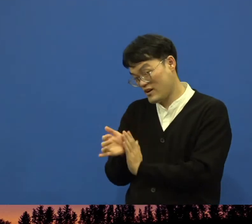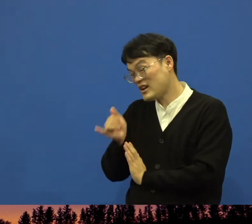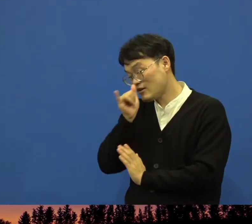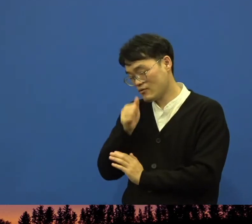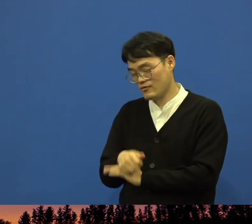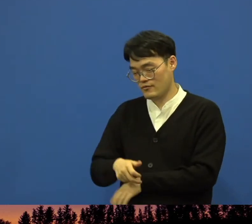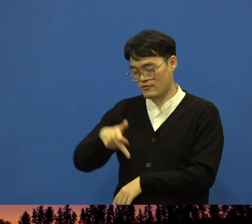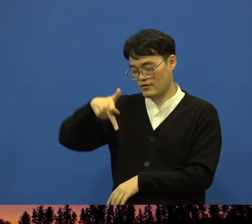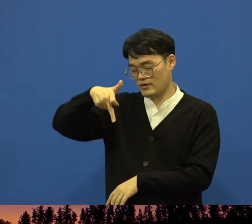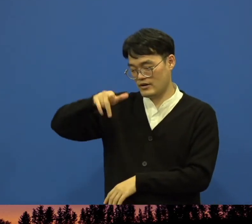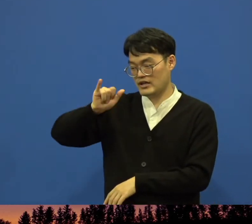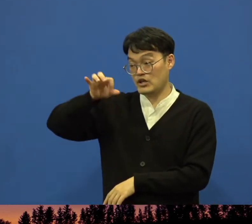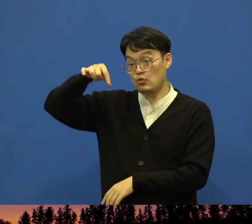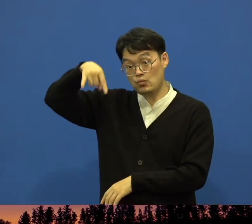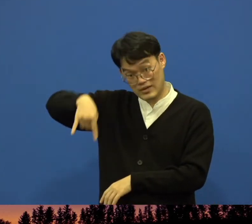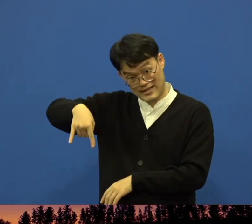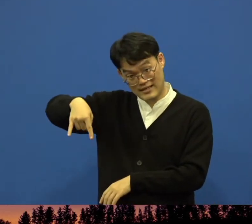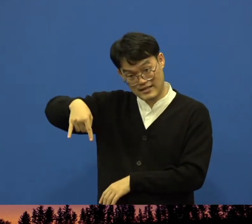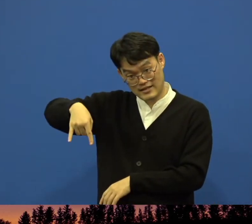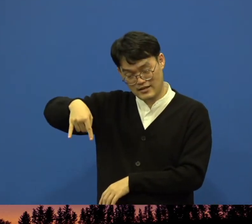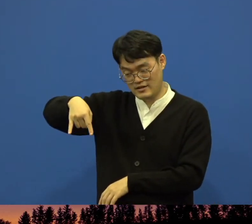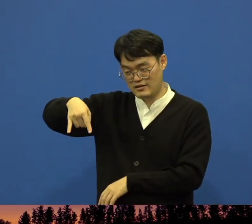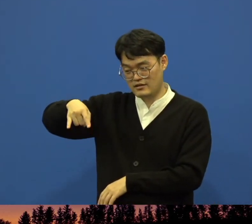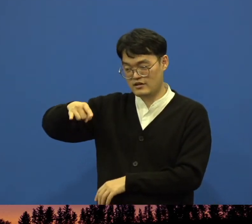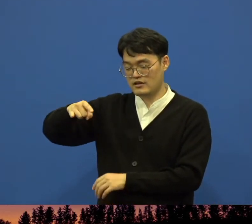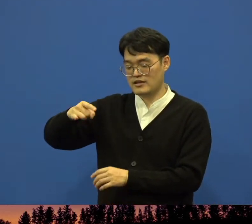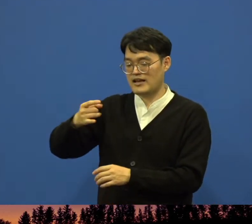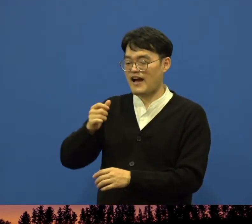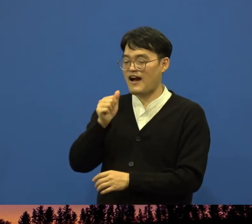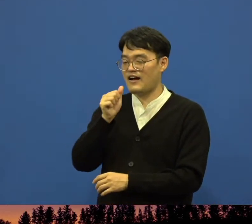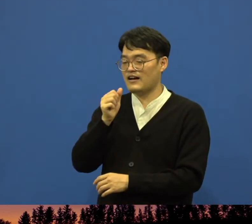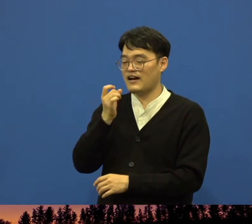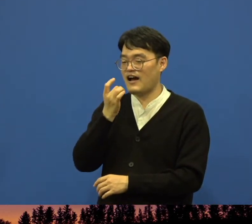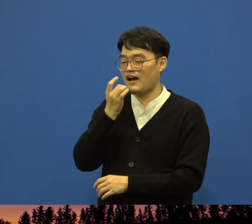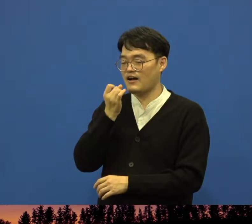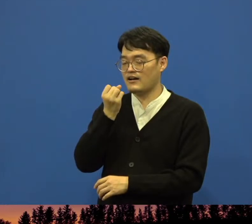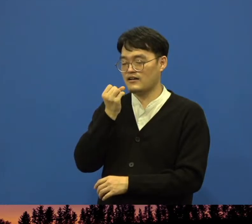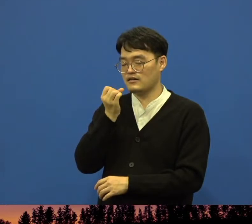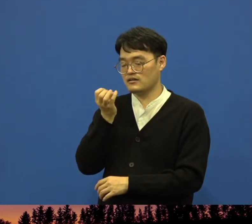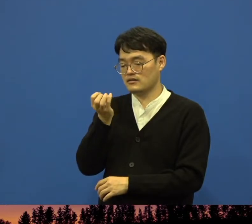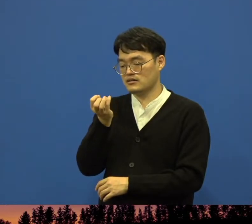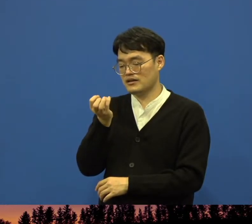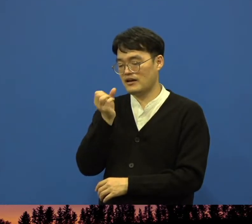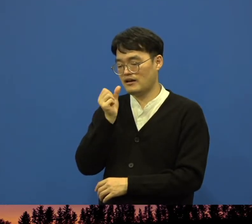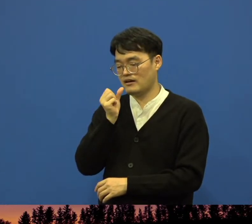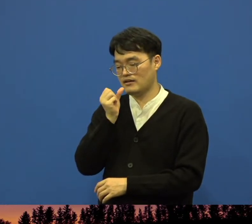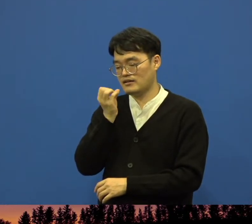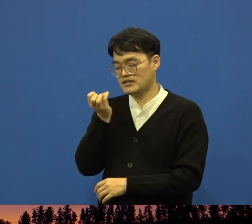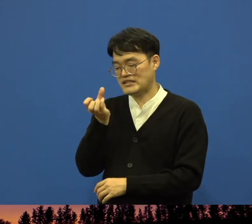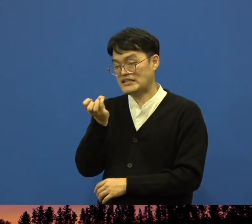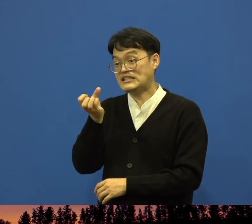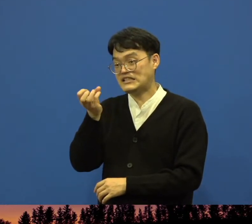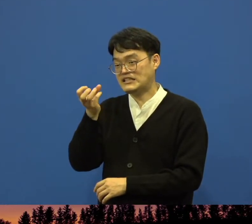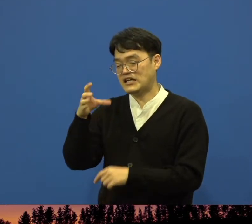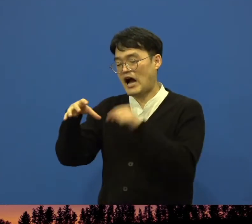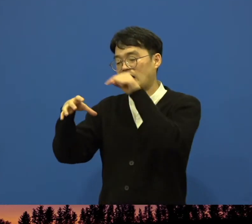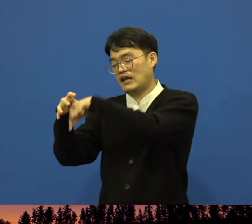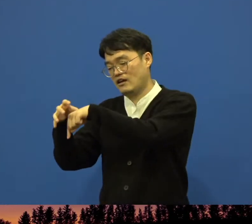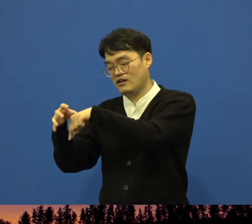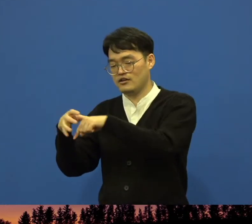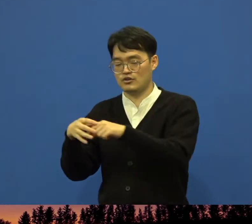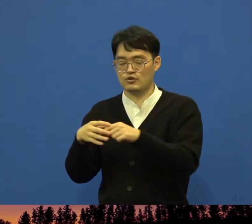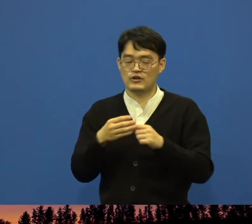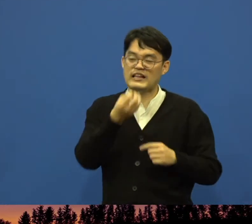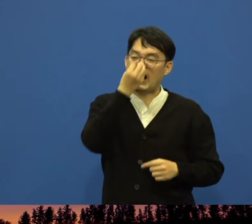키위는 안에다가 씨를 집어넣고 딸기는 바깥에 씨를 이렇게 해놓고 색깔도 다르게 향도